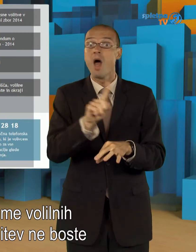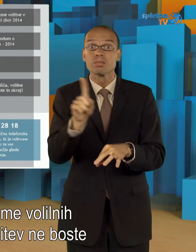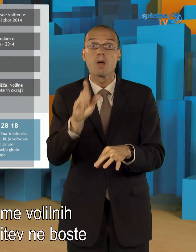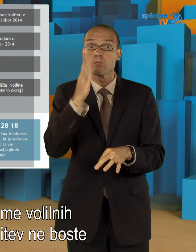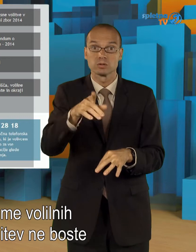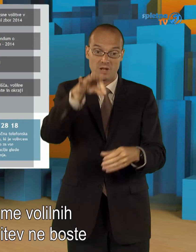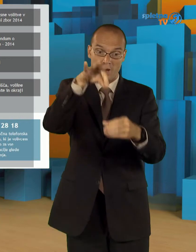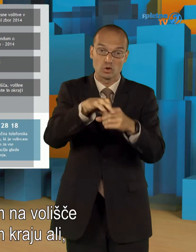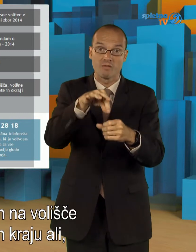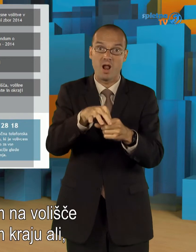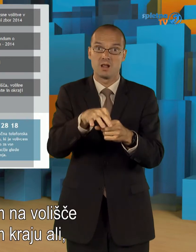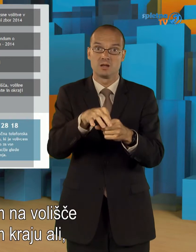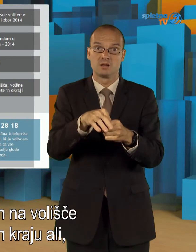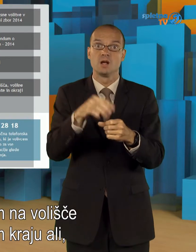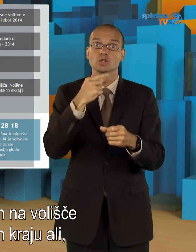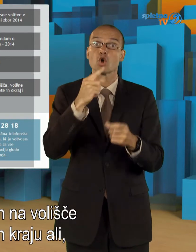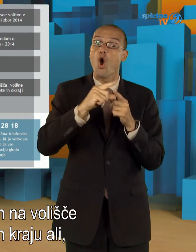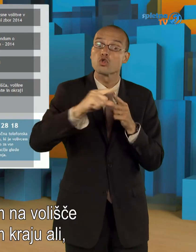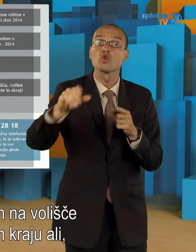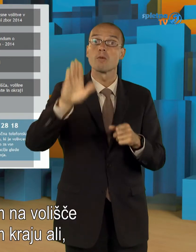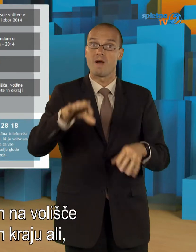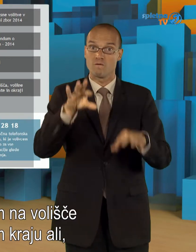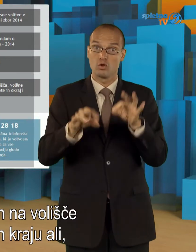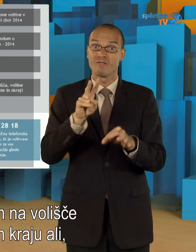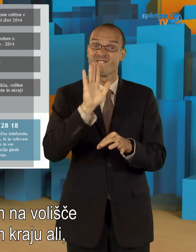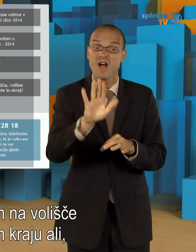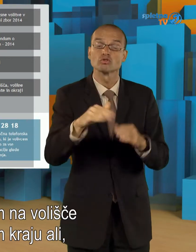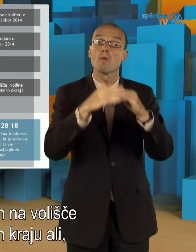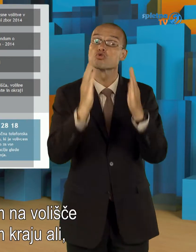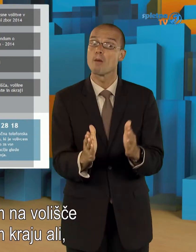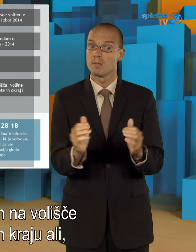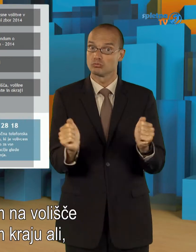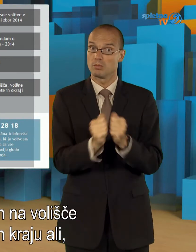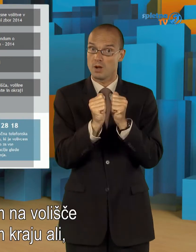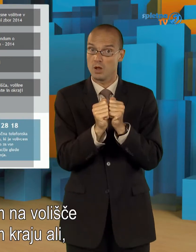domačem kraju ali če želite glasovati na posebej prirejenih voliščih za invalide.